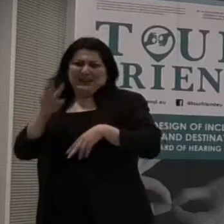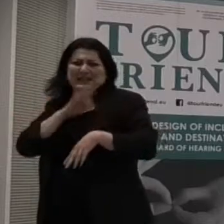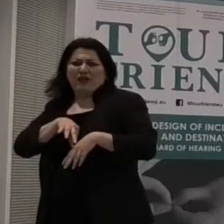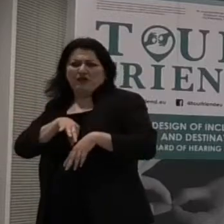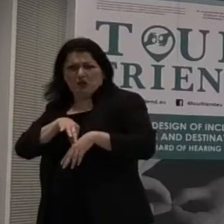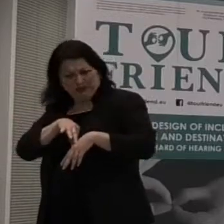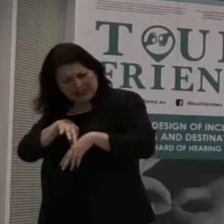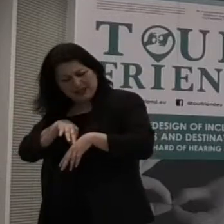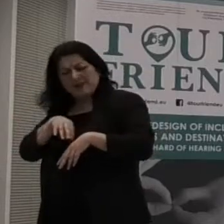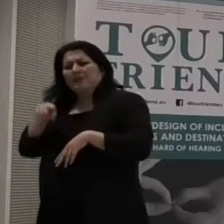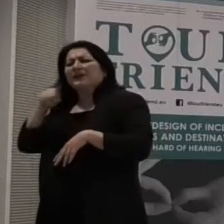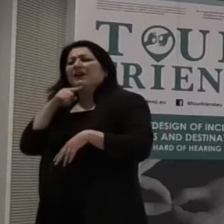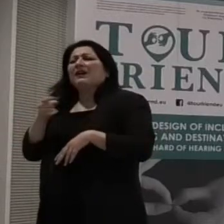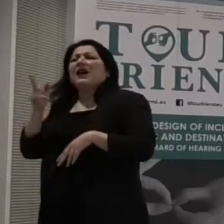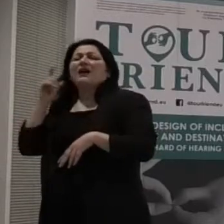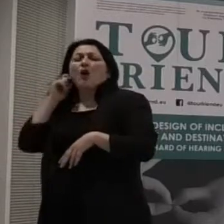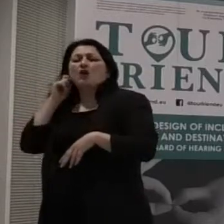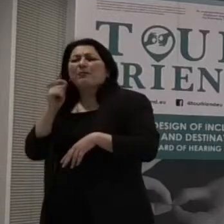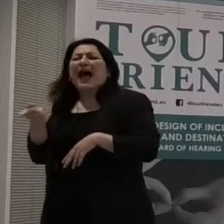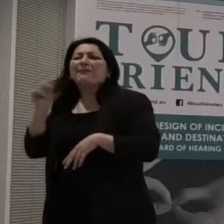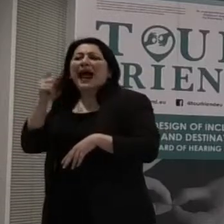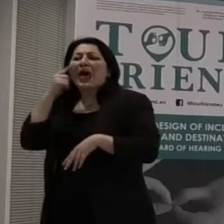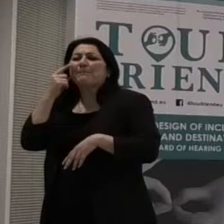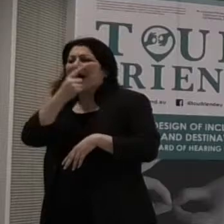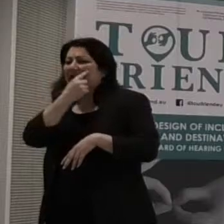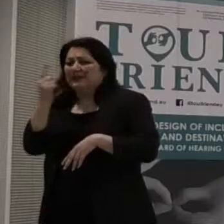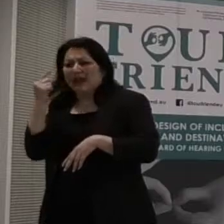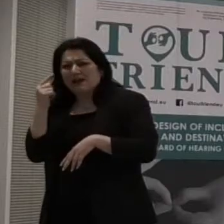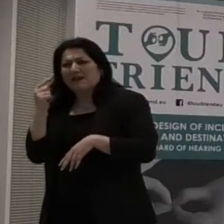οι υπηρεσίες ούτως ώστε να έχουμε το καλύτερη ποιότητα και το καλύτερο αποτέλεσμα.